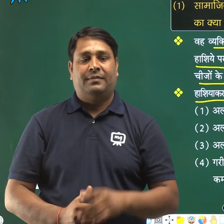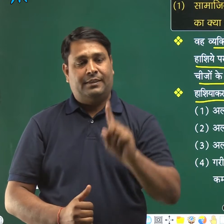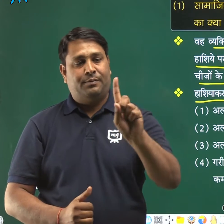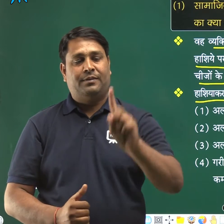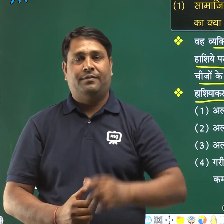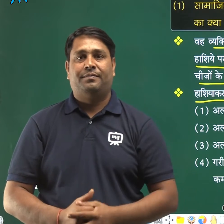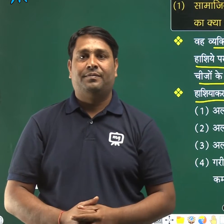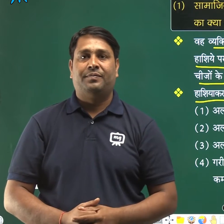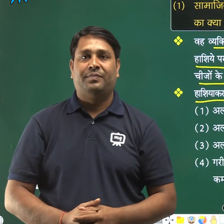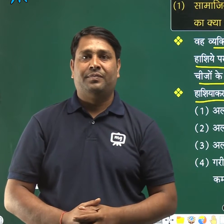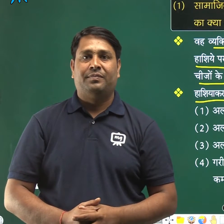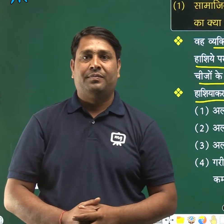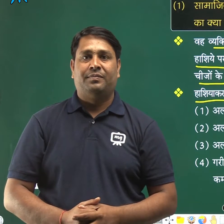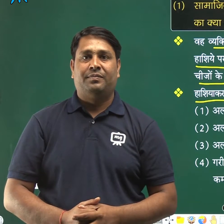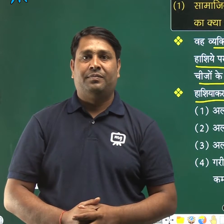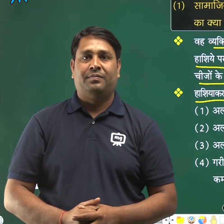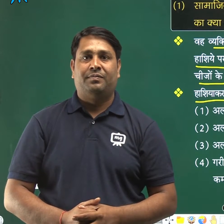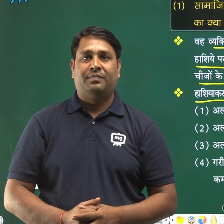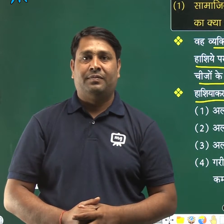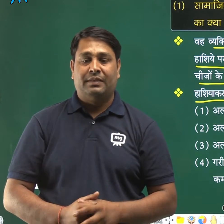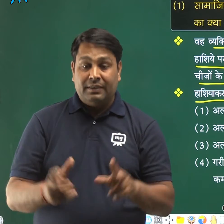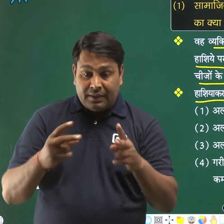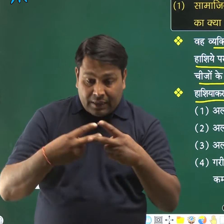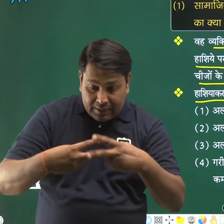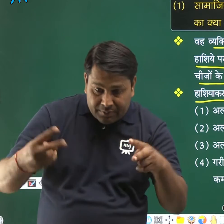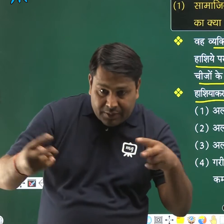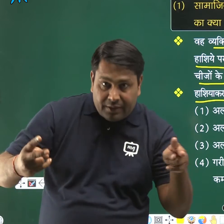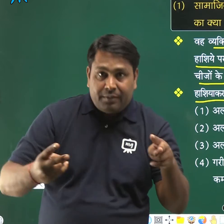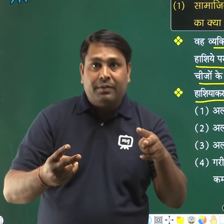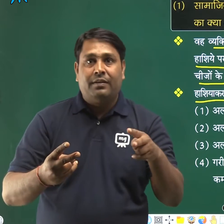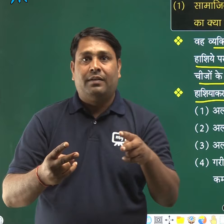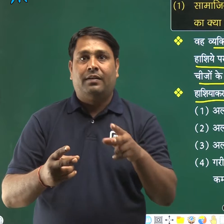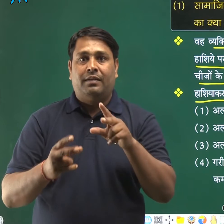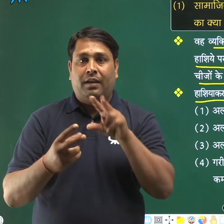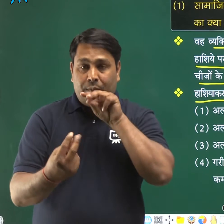पहला, अलग भाषा का होना।